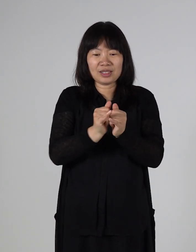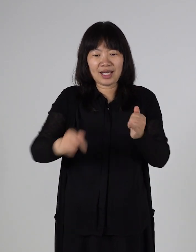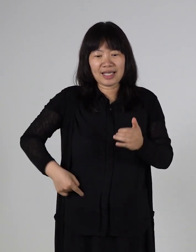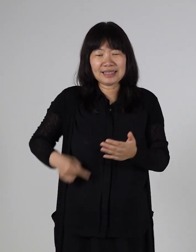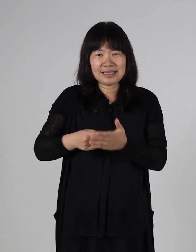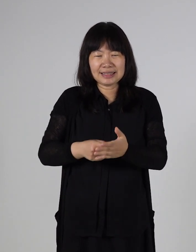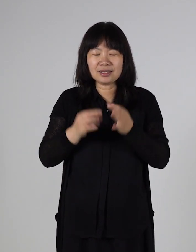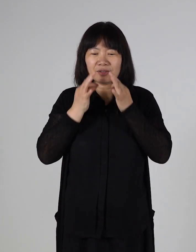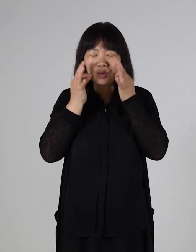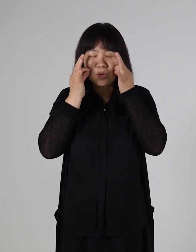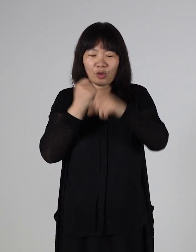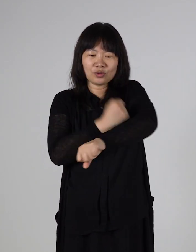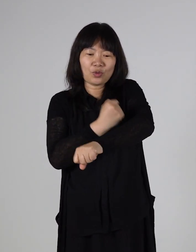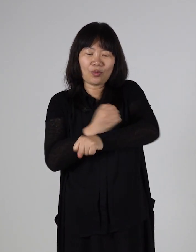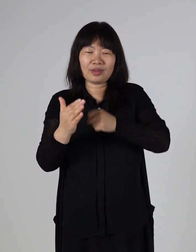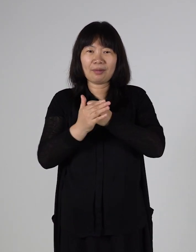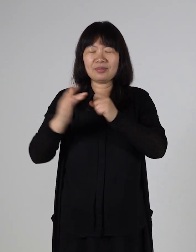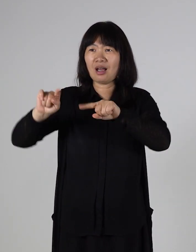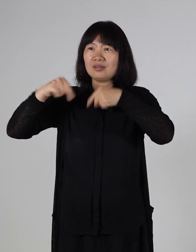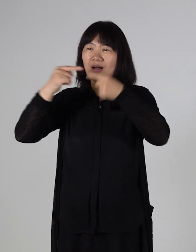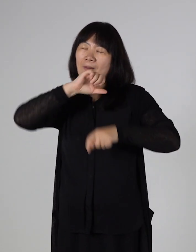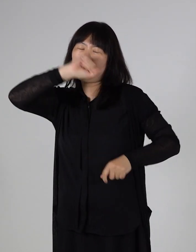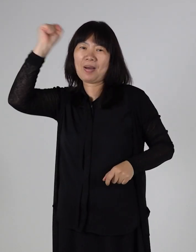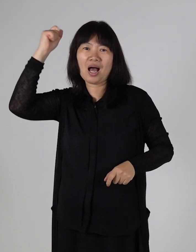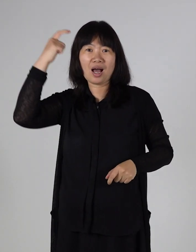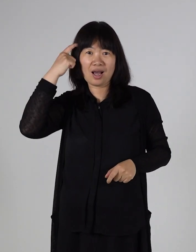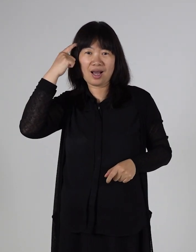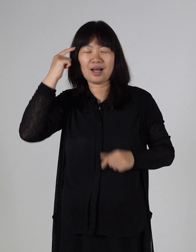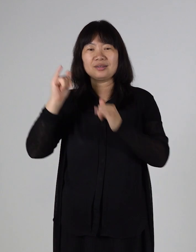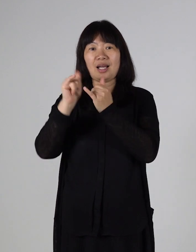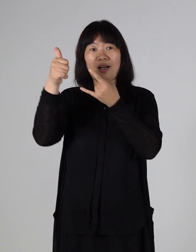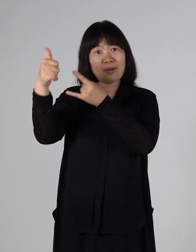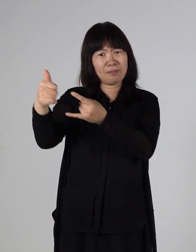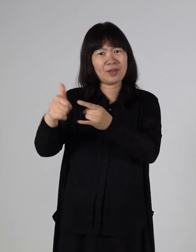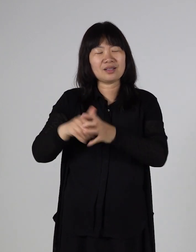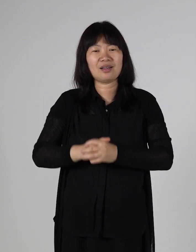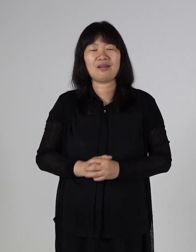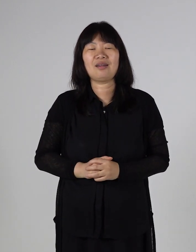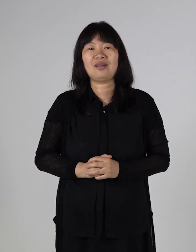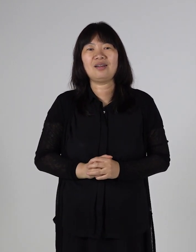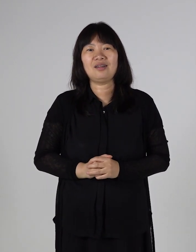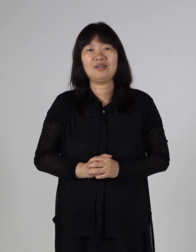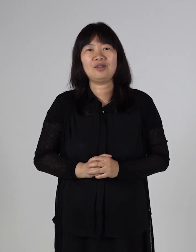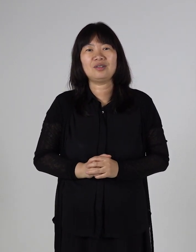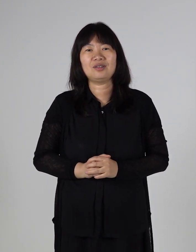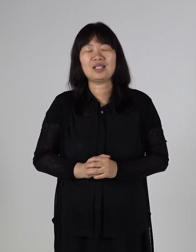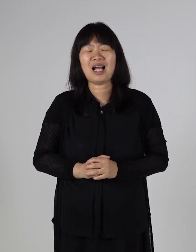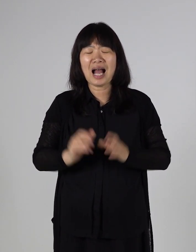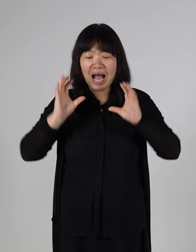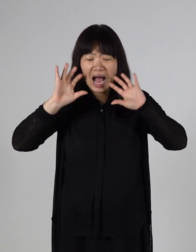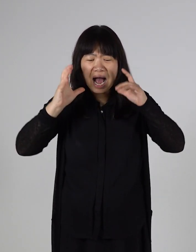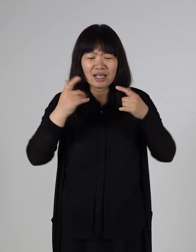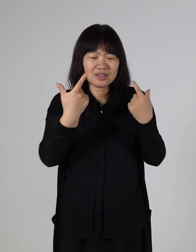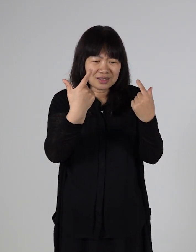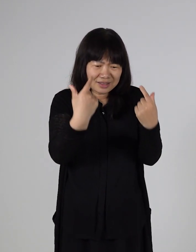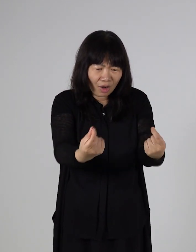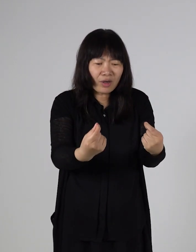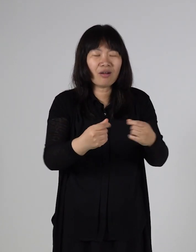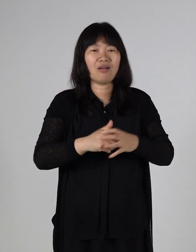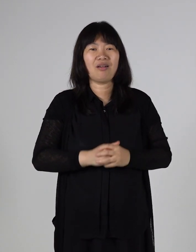의지와 노력과 애씀으로 들어갈 수 있다고 생각한 사람들에게는 가히 어린아이와 같지